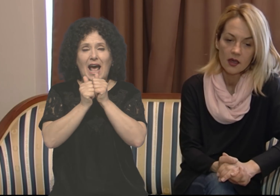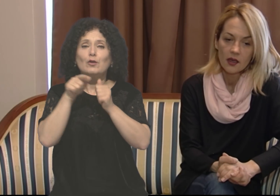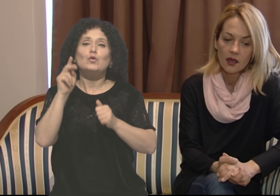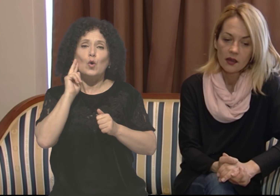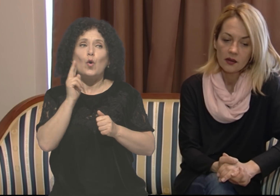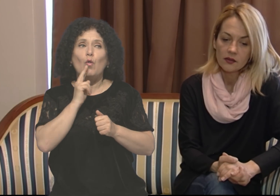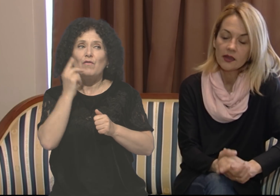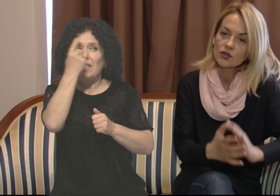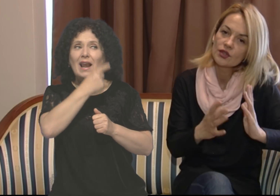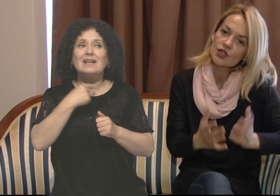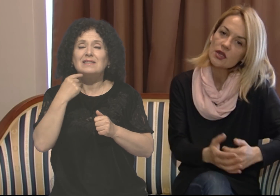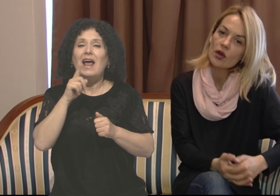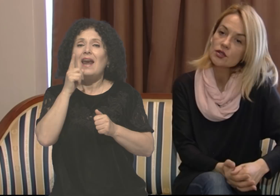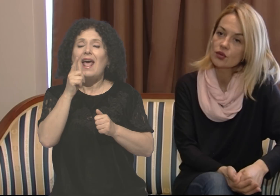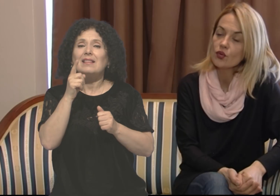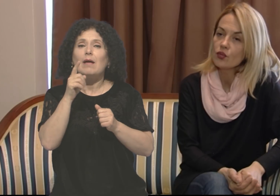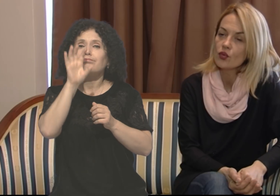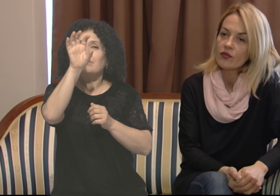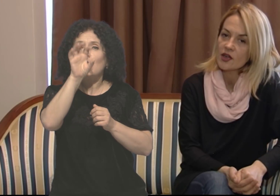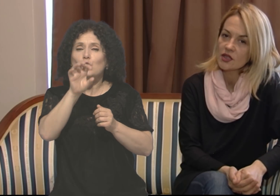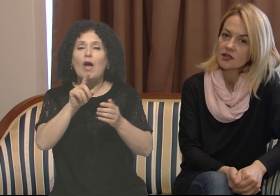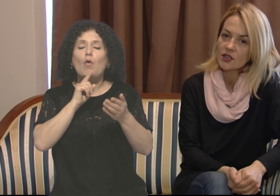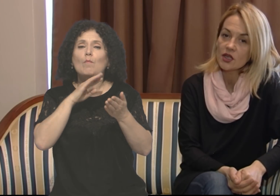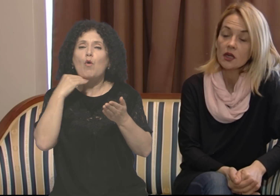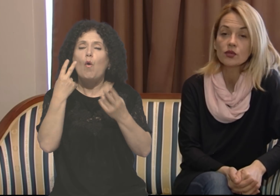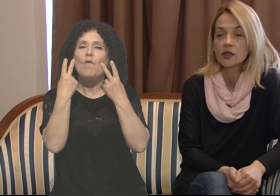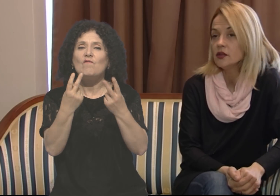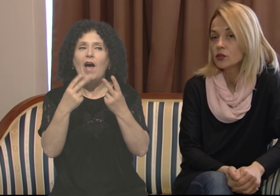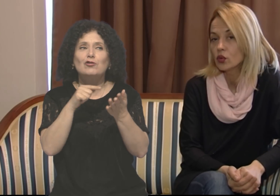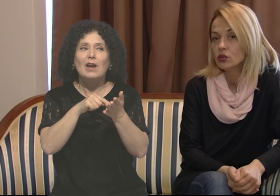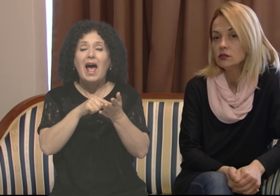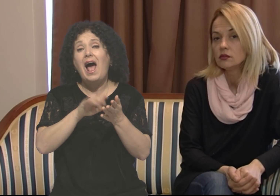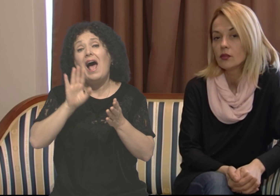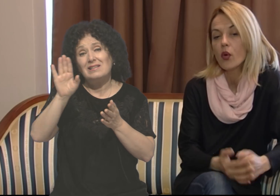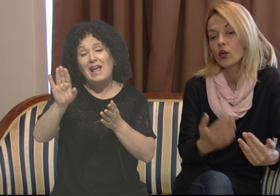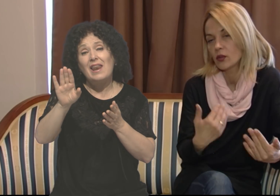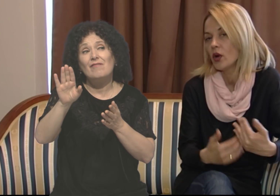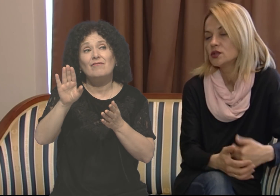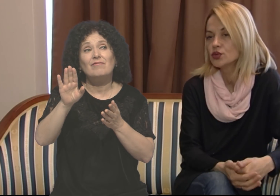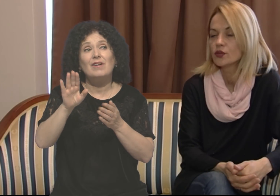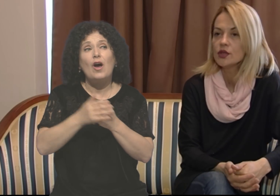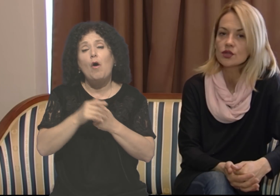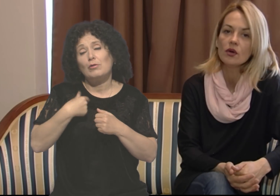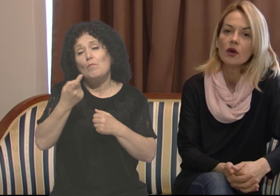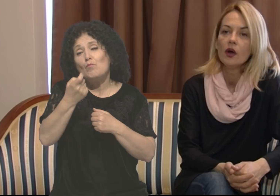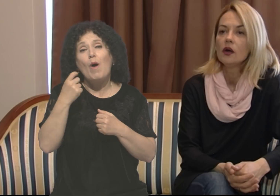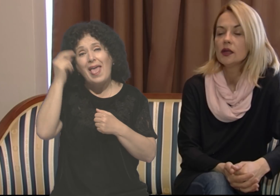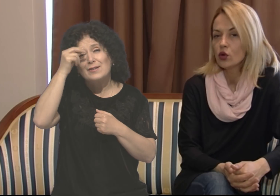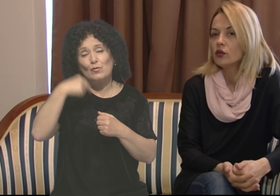лица на една содржина која е исто толку многу важна и значена, но за нив многу полна, моја искуство